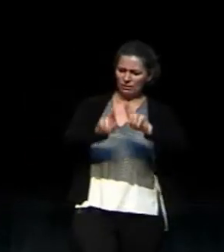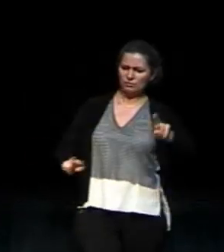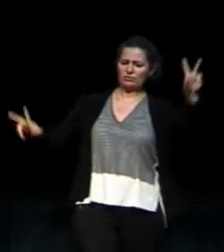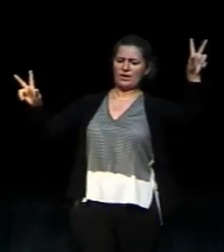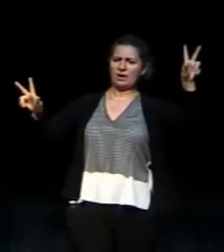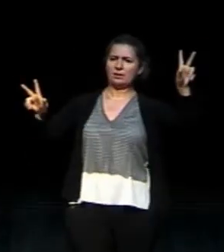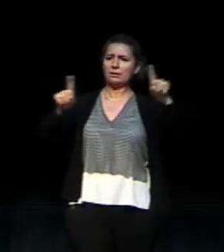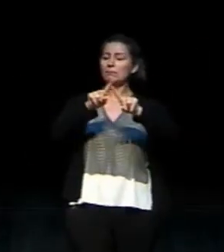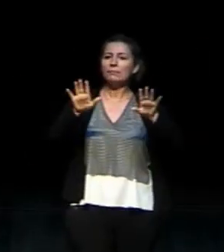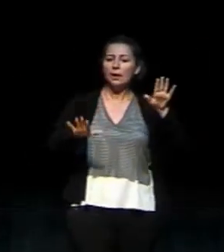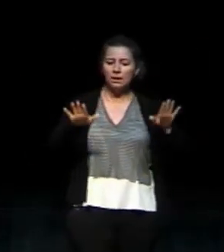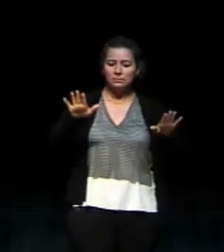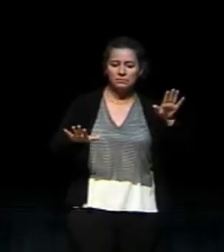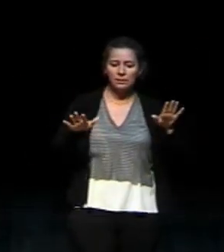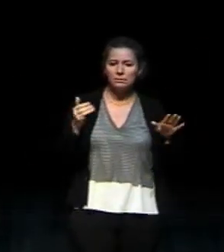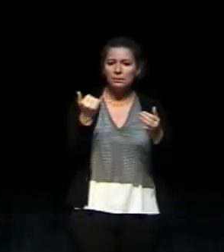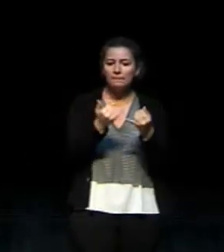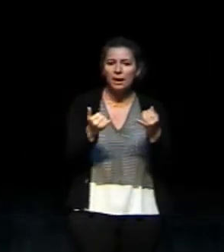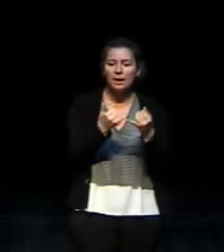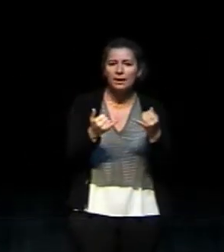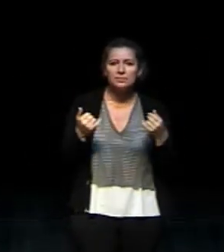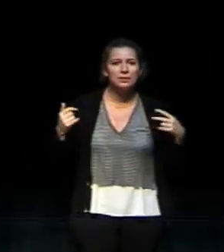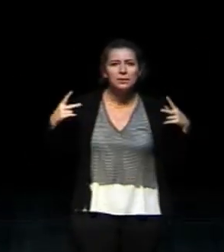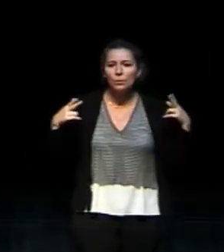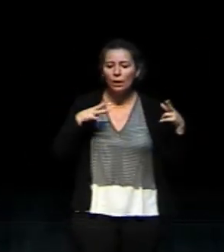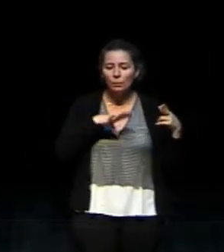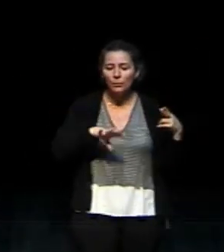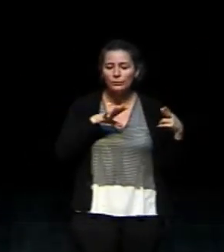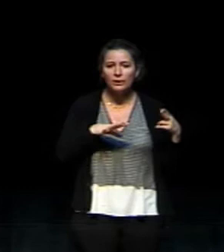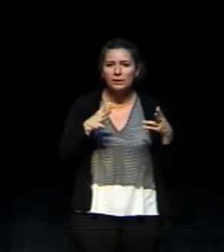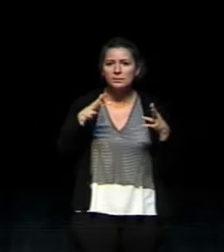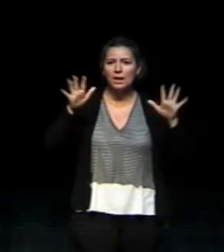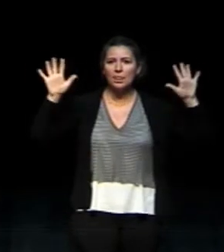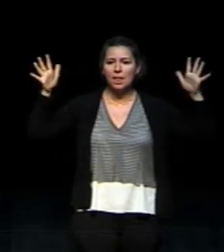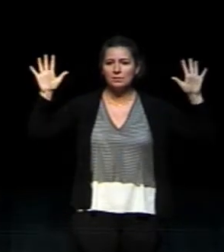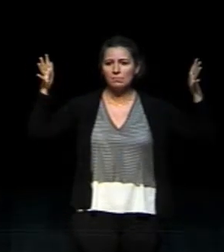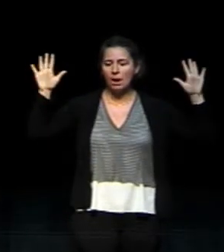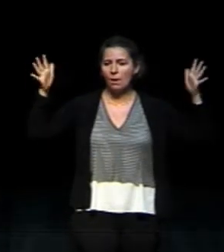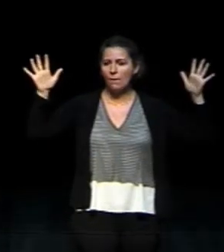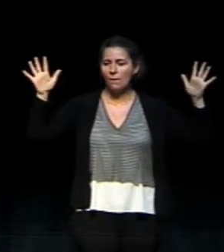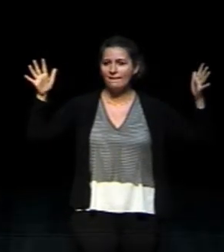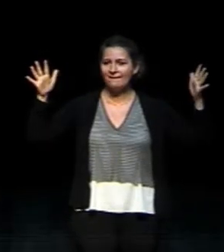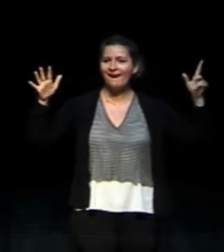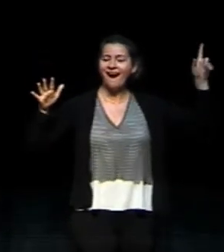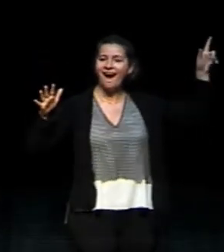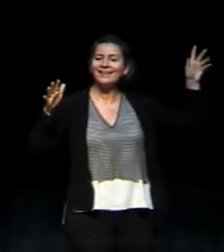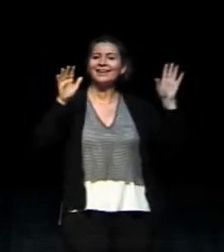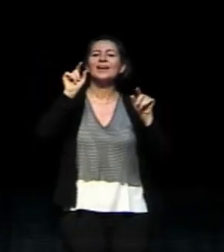naquele momento de aprendizagem. Essa é uma terceira fala, vinda também de alunos, em que ela diz: a Libras é tão diferente, mas